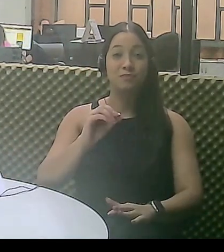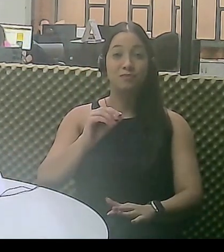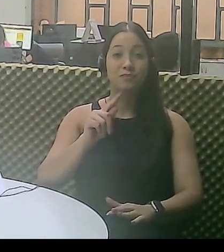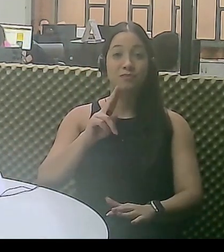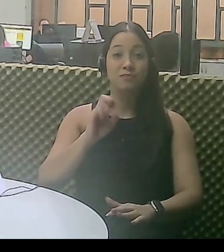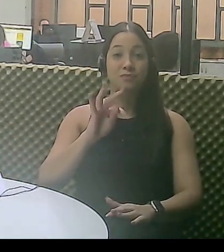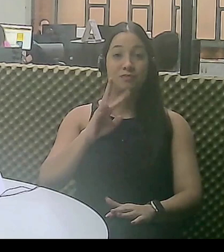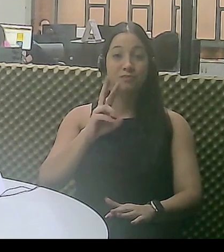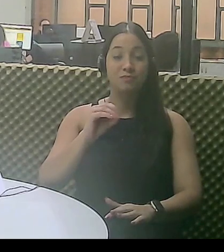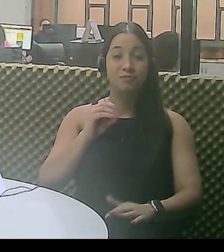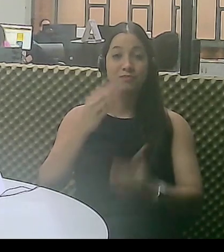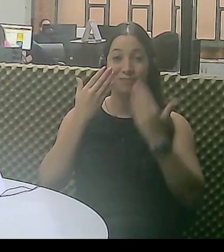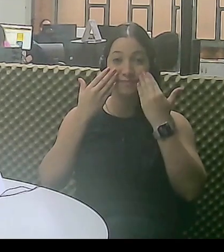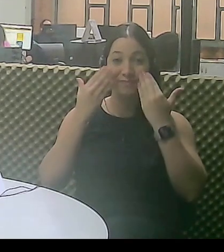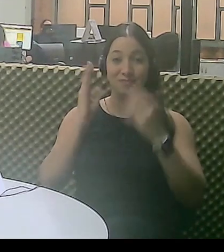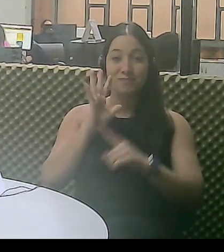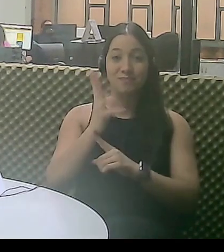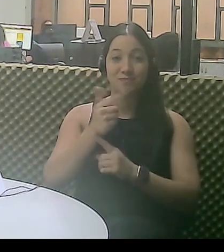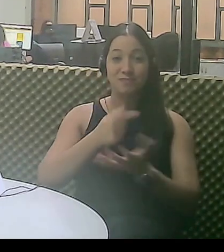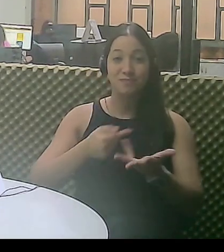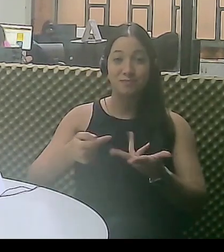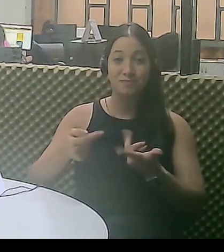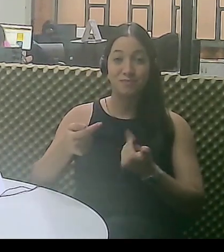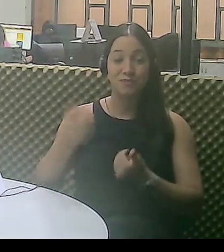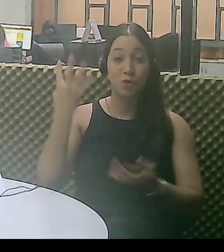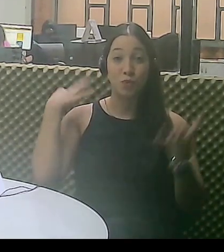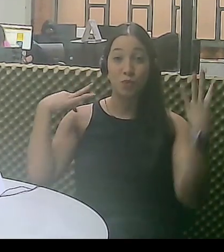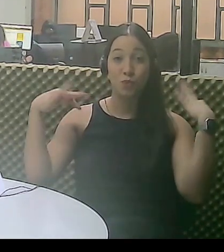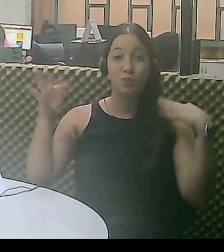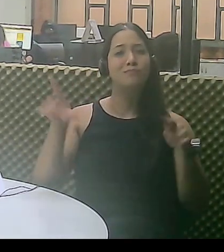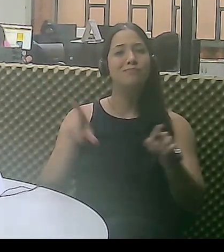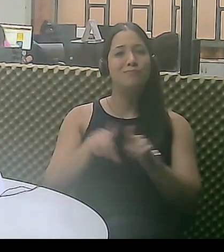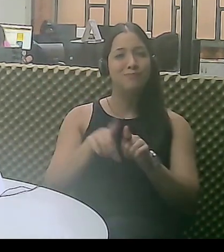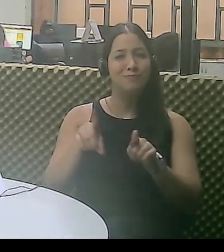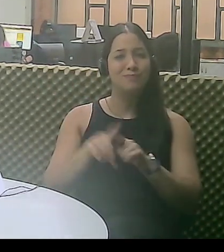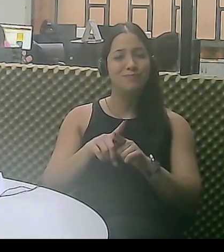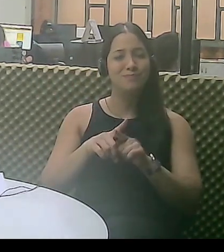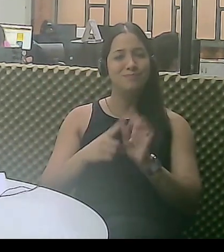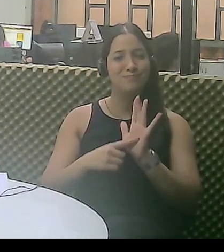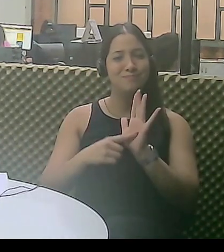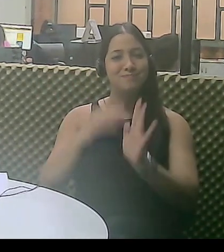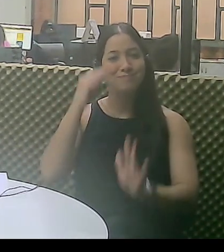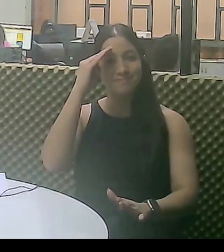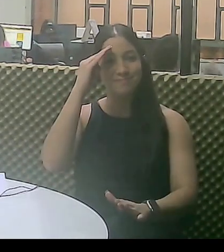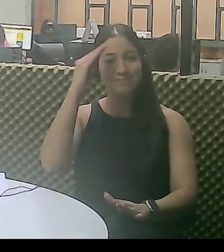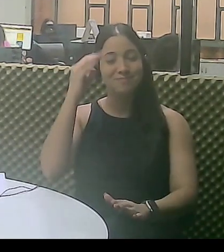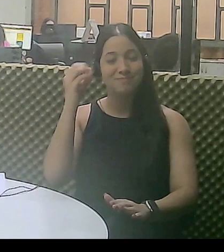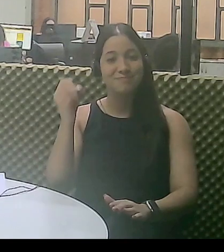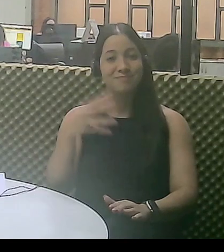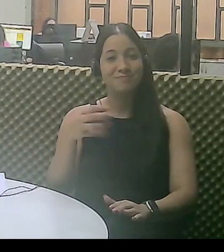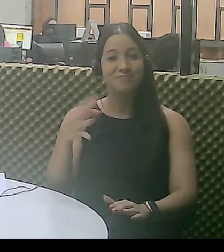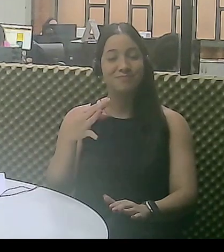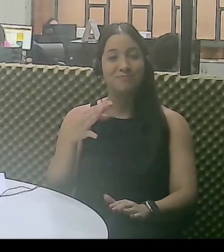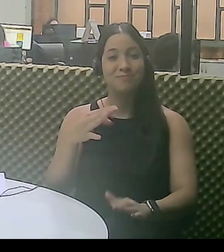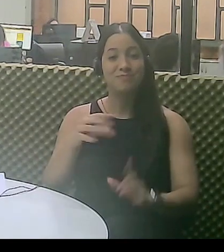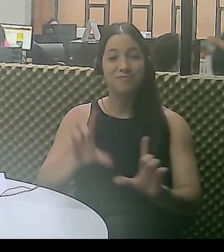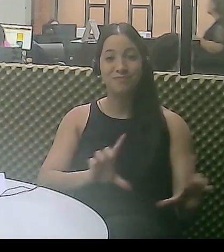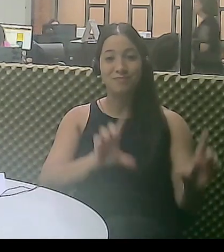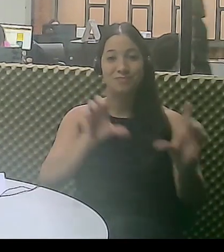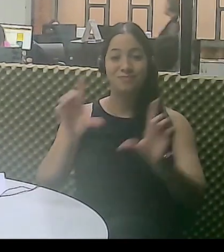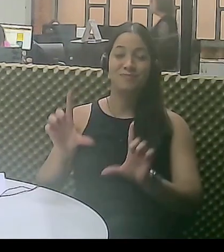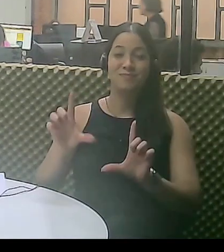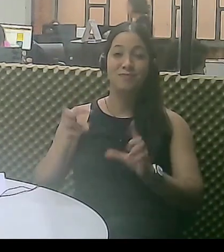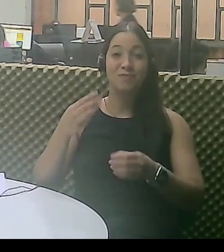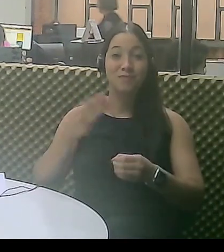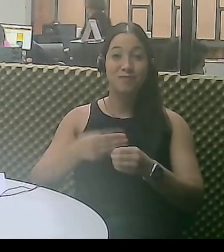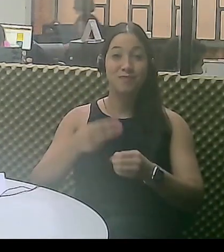de exposições de artes e outros. O turismo também ganhou destaque com a atualização e certificação do município de Uberlândia